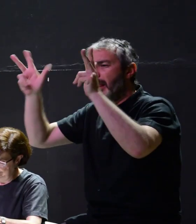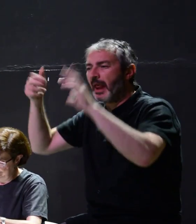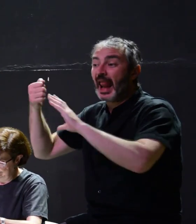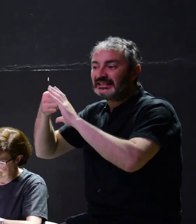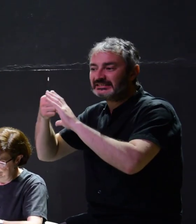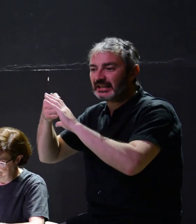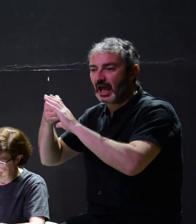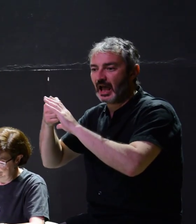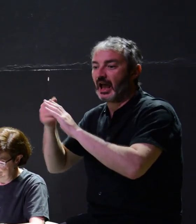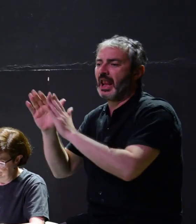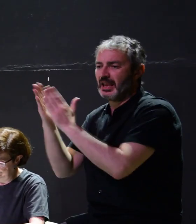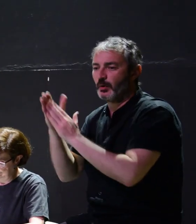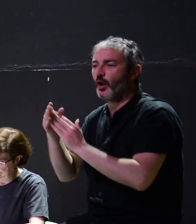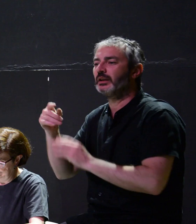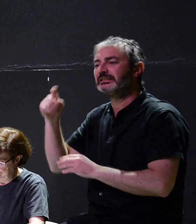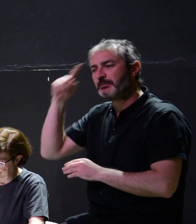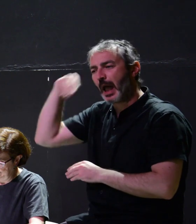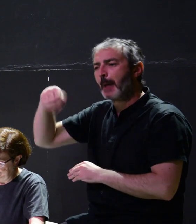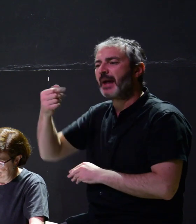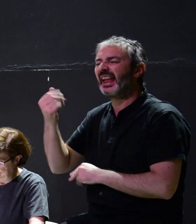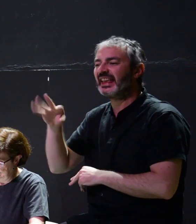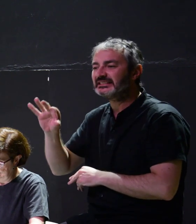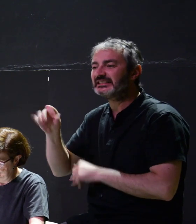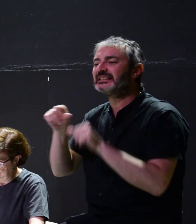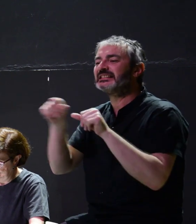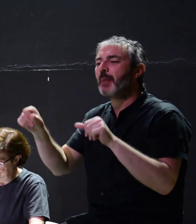anarquistes, el Maquis o la Sabana Tràgica.